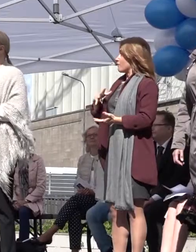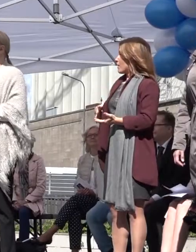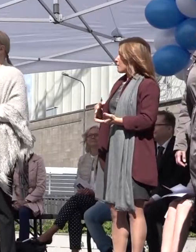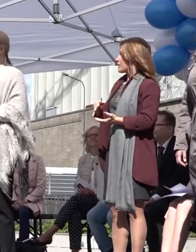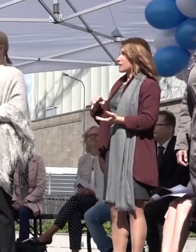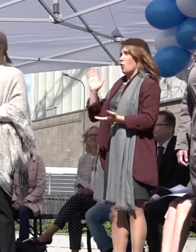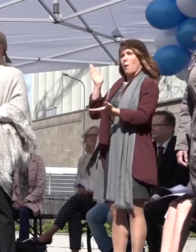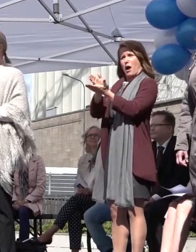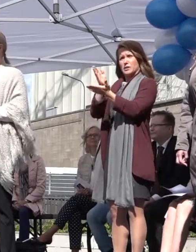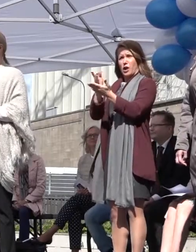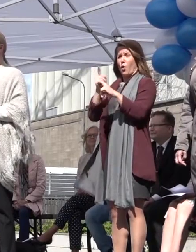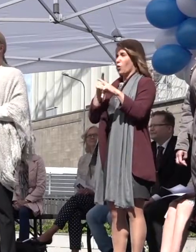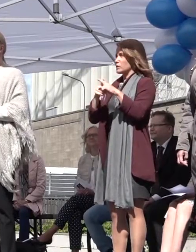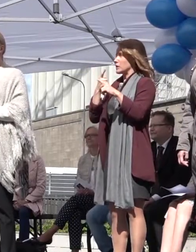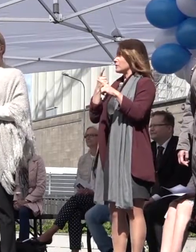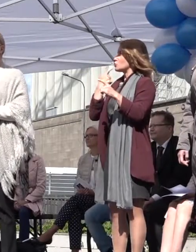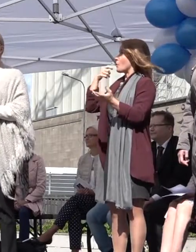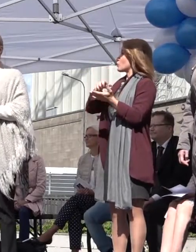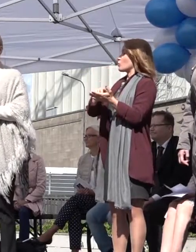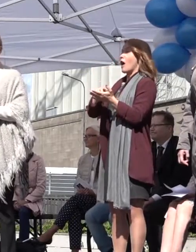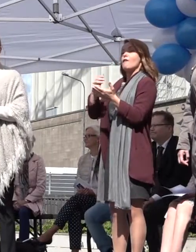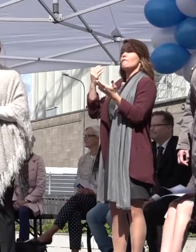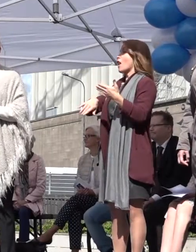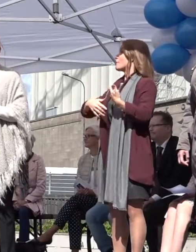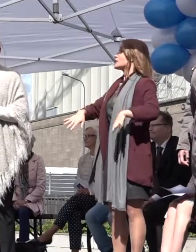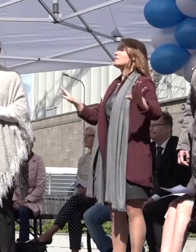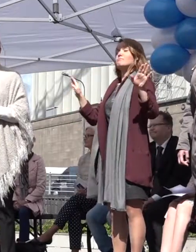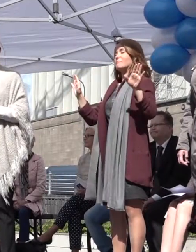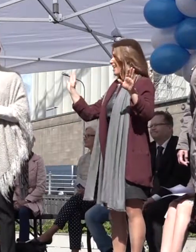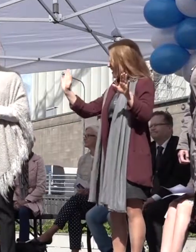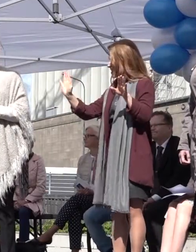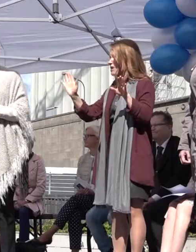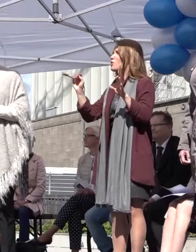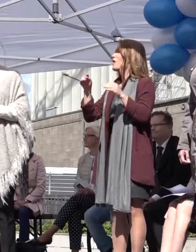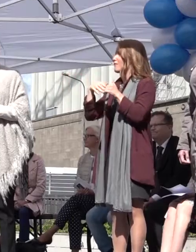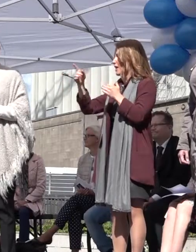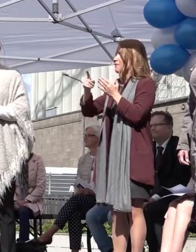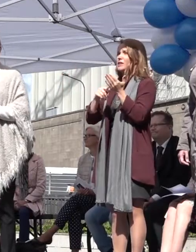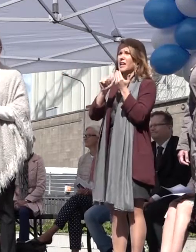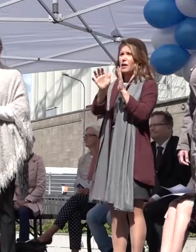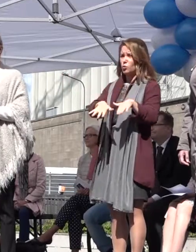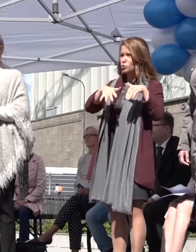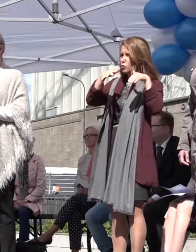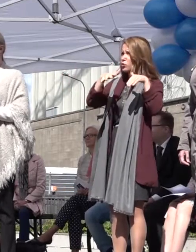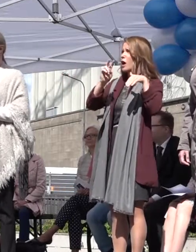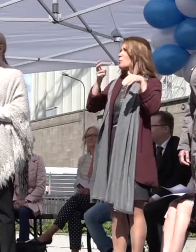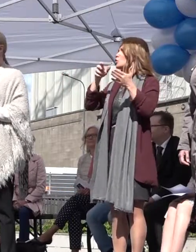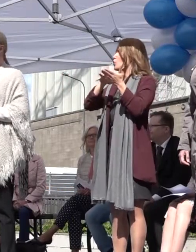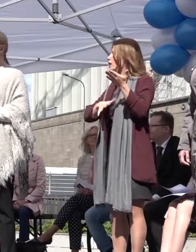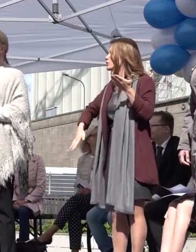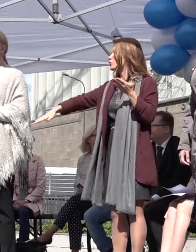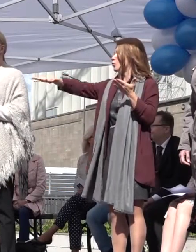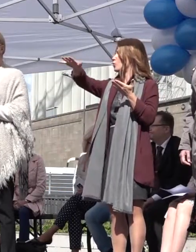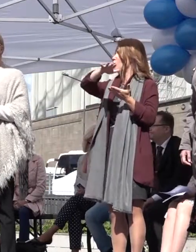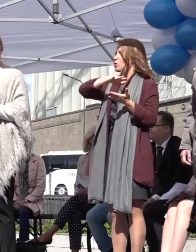ole tässäkään yhteiskunnassa valmiita, vaan ne tulevat vaatimaan eduskunnassa, ympäröivässä yhteiskunnassa,